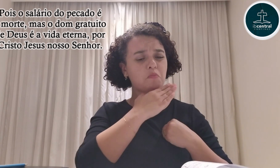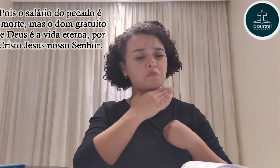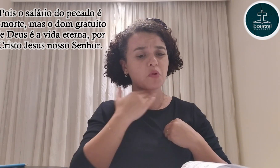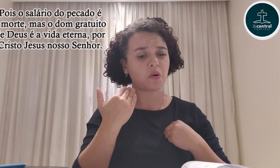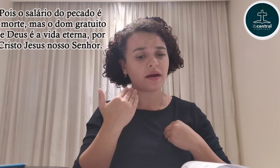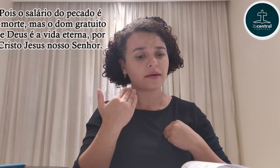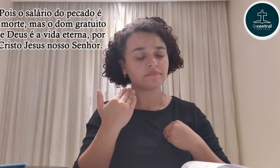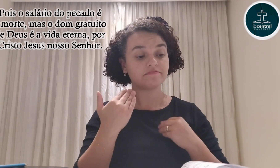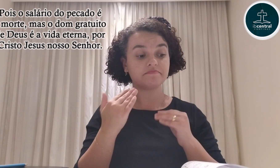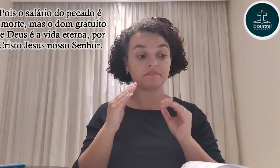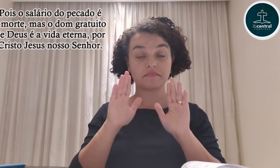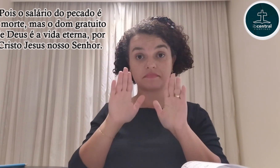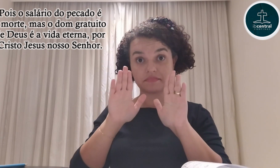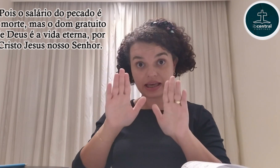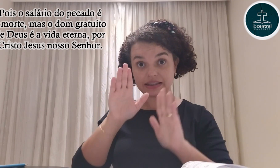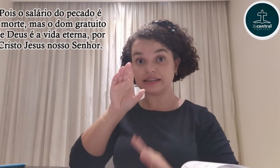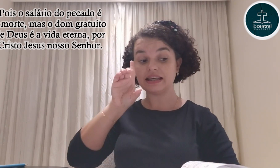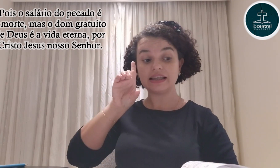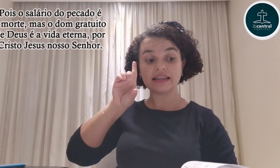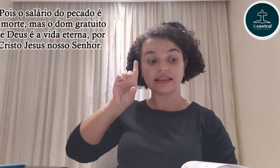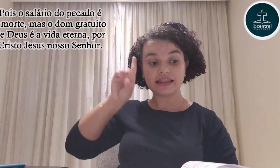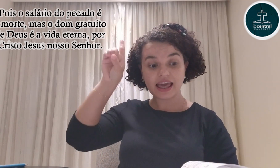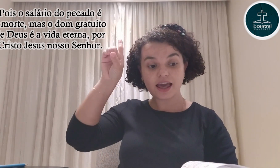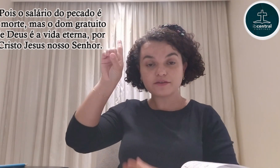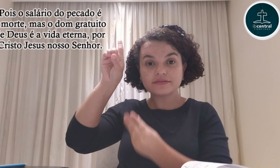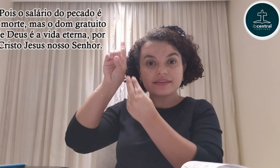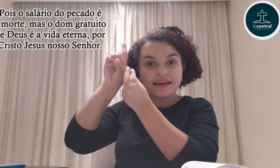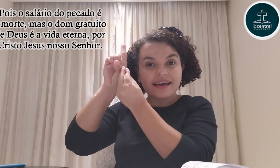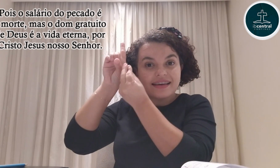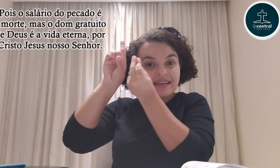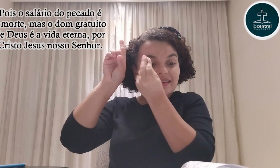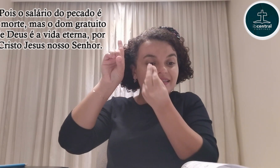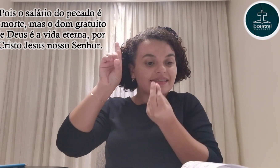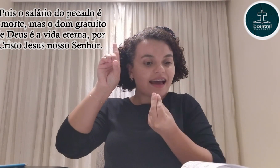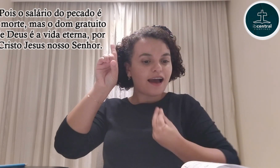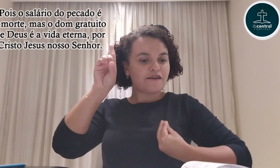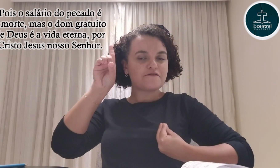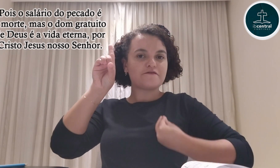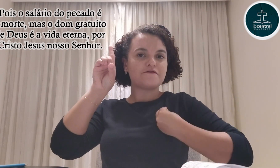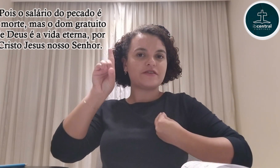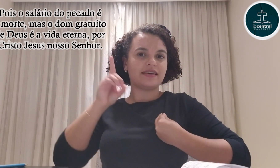Pois o salário do pecado é a morte, mas o